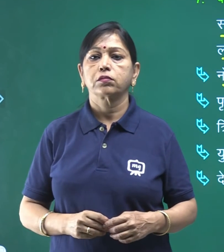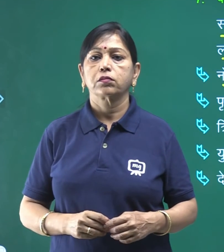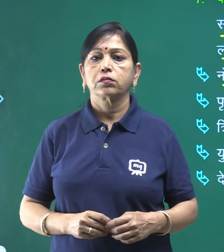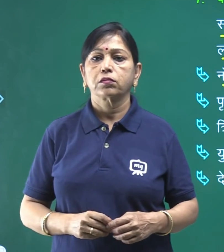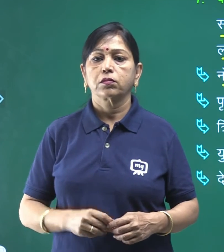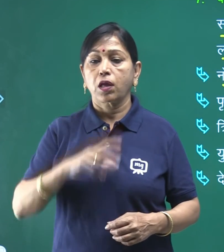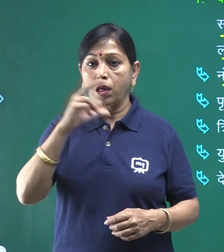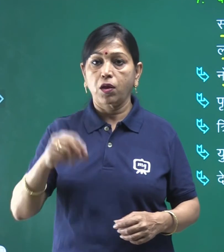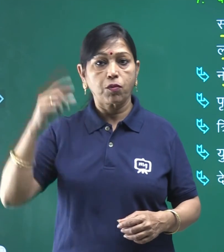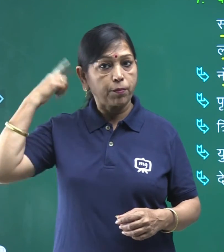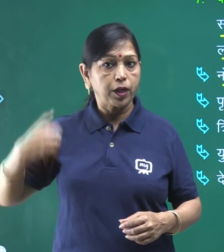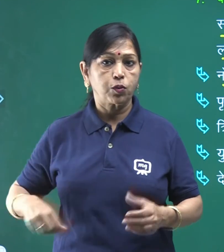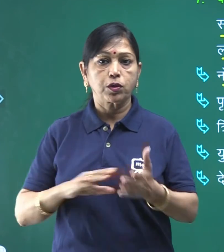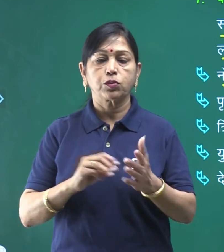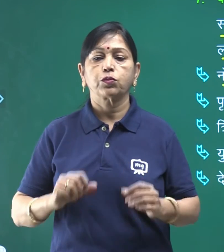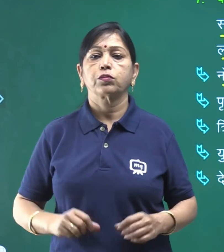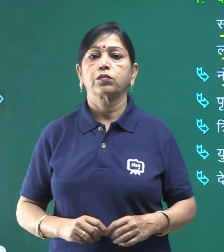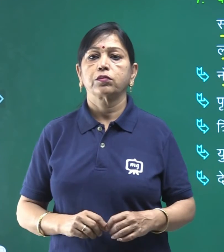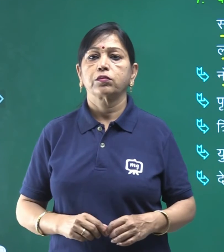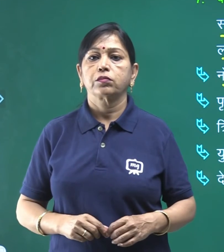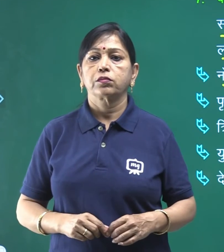एवं मेरुरज्जु,